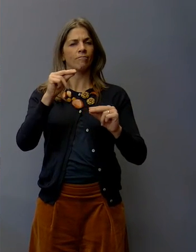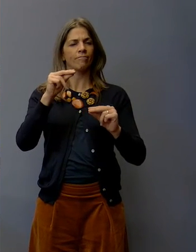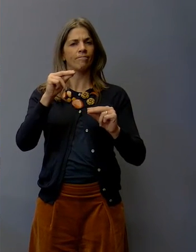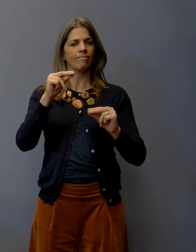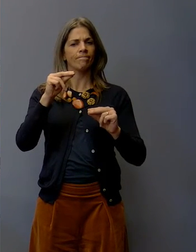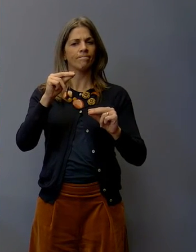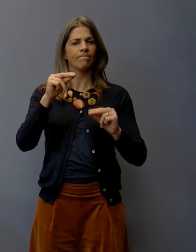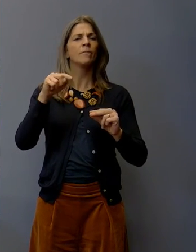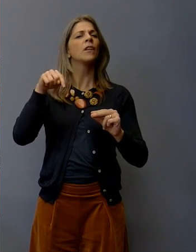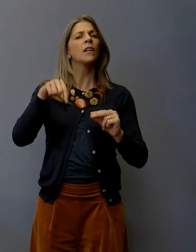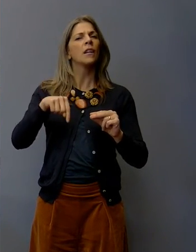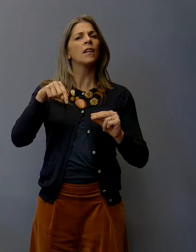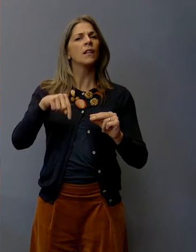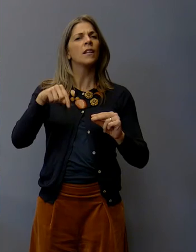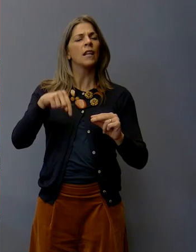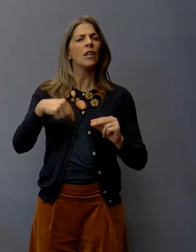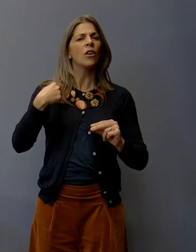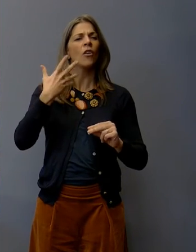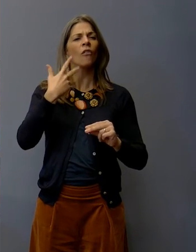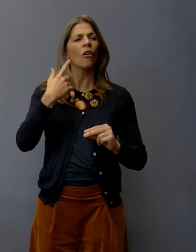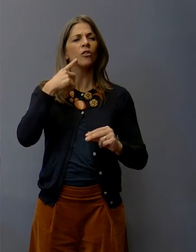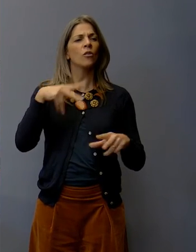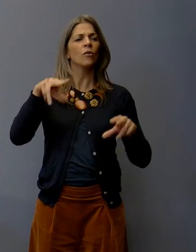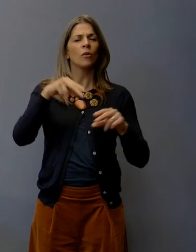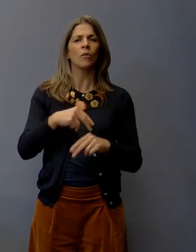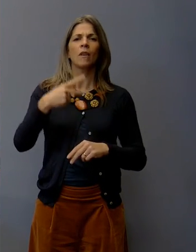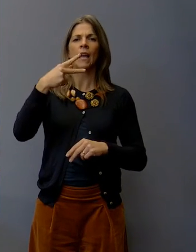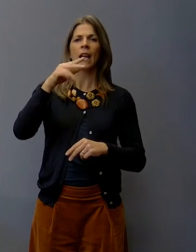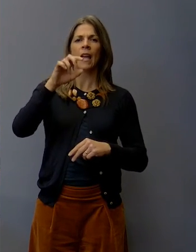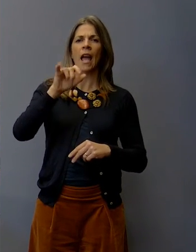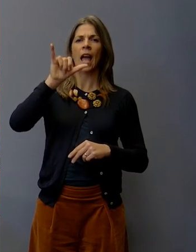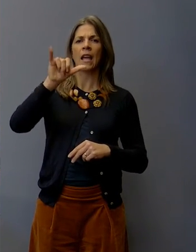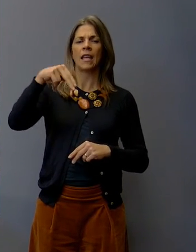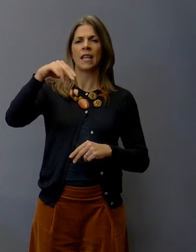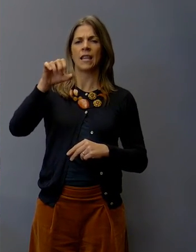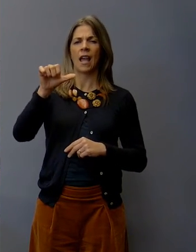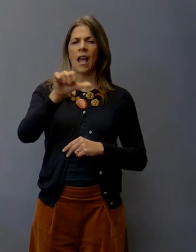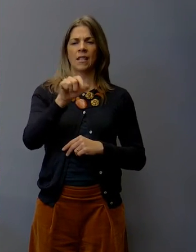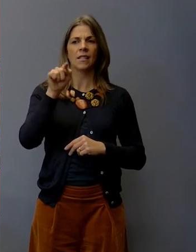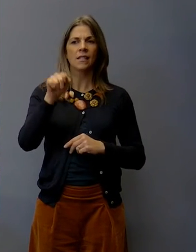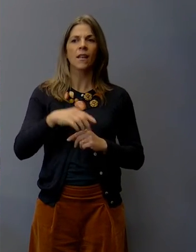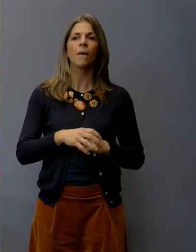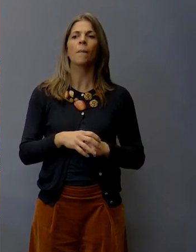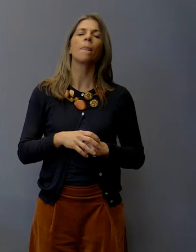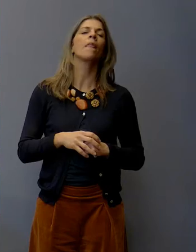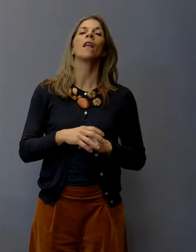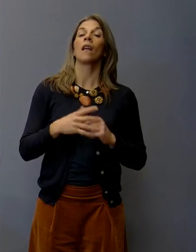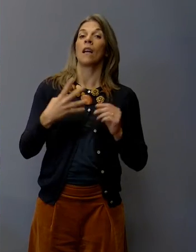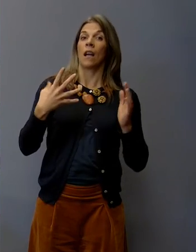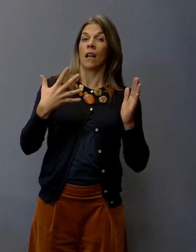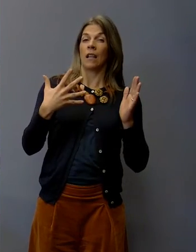citare una frase proprio di kane es la più grande difficoltà nasce non tanto dal